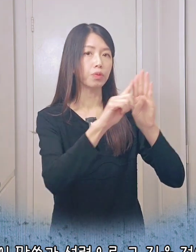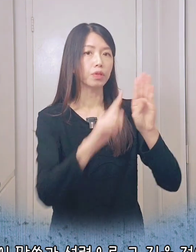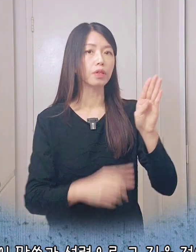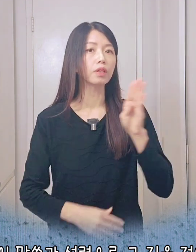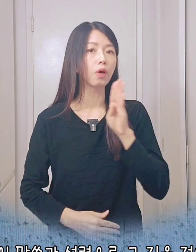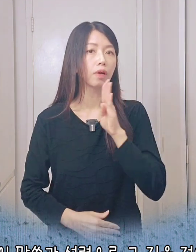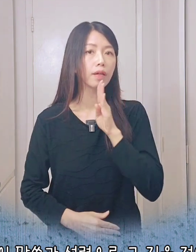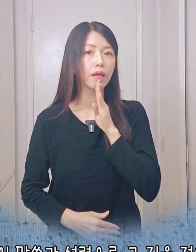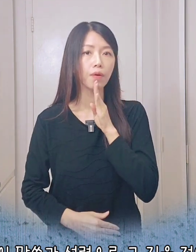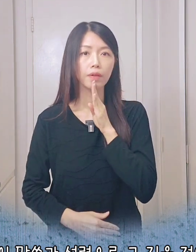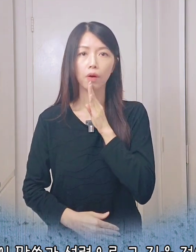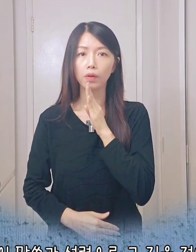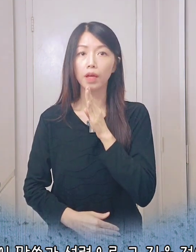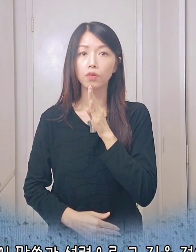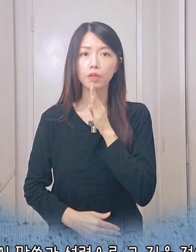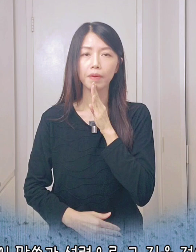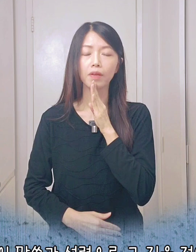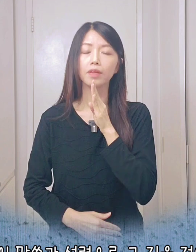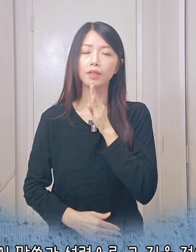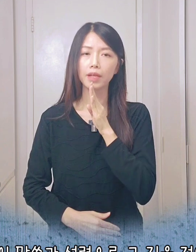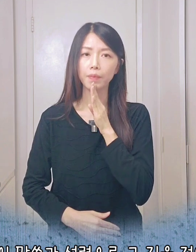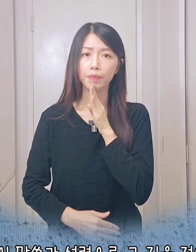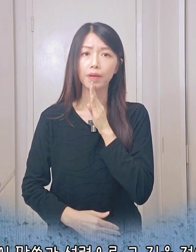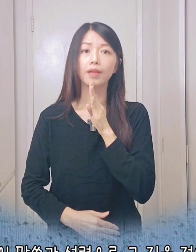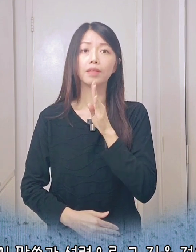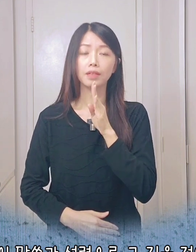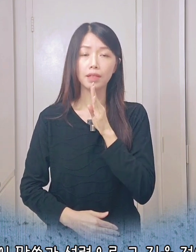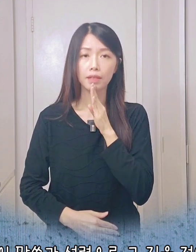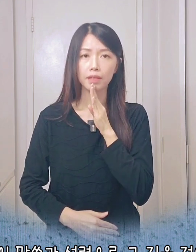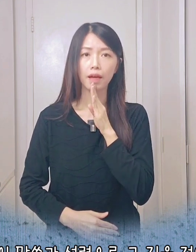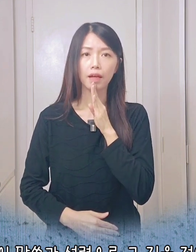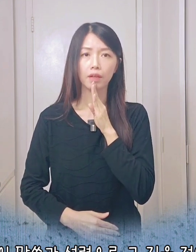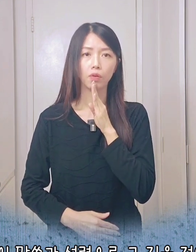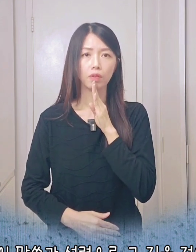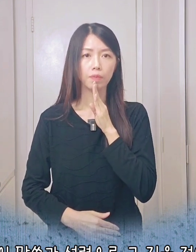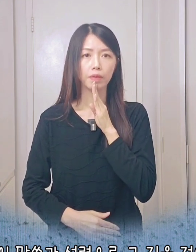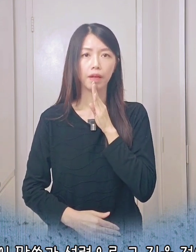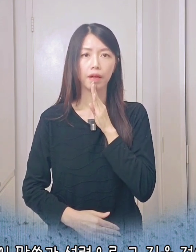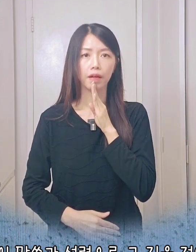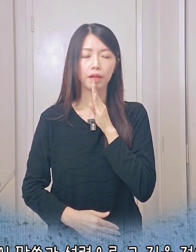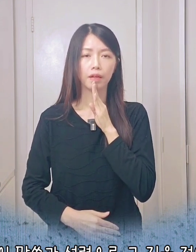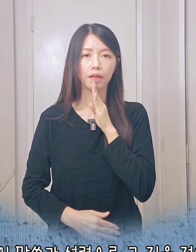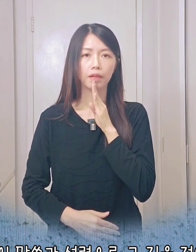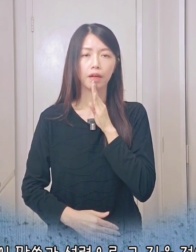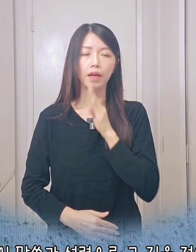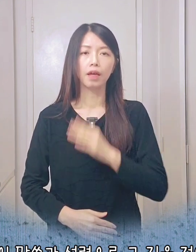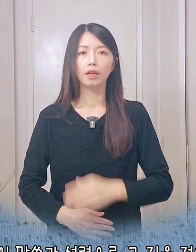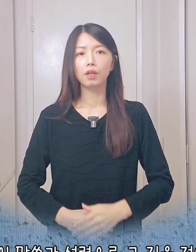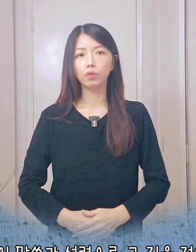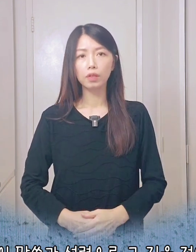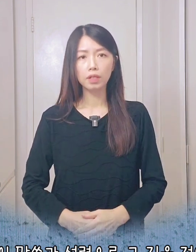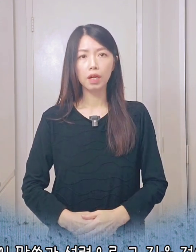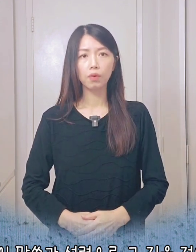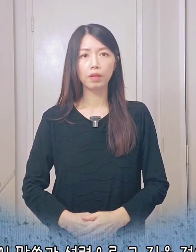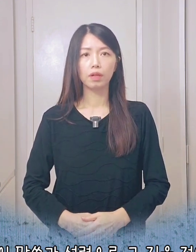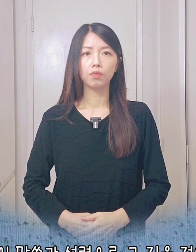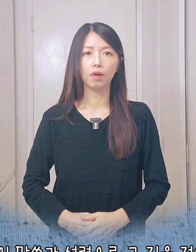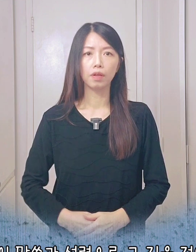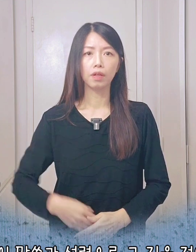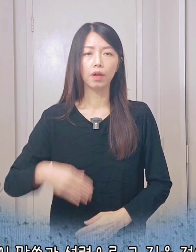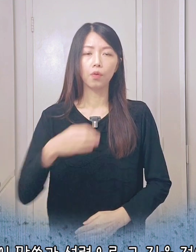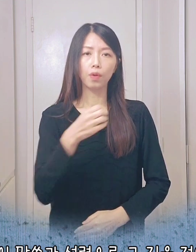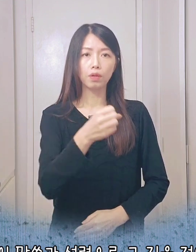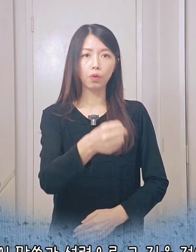이 부분을 턱에 세워서 대주시면 참, 진짜 이런 뜻입니다. 그리고 뜻이라고 하는